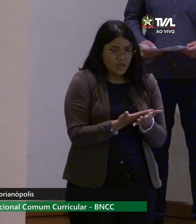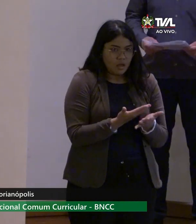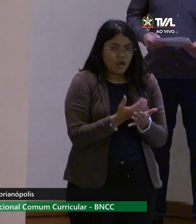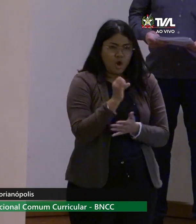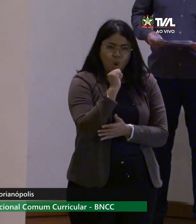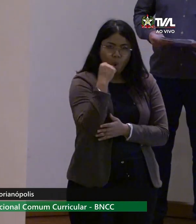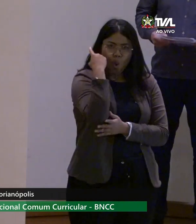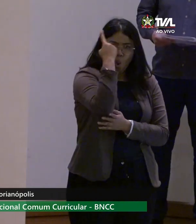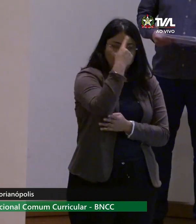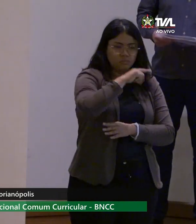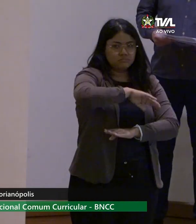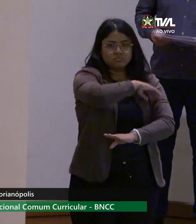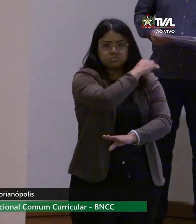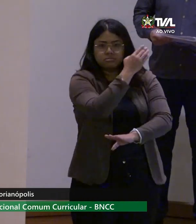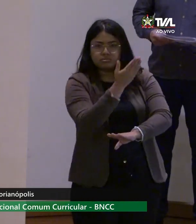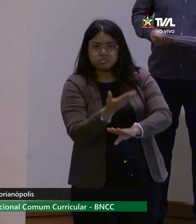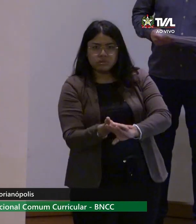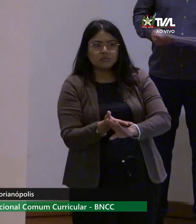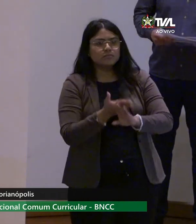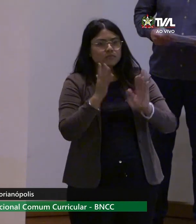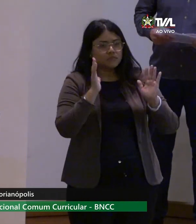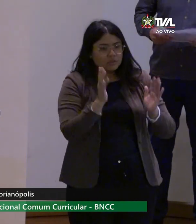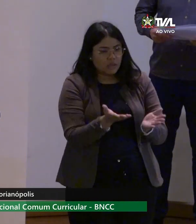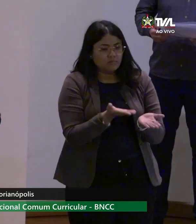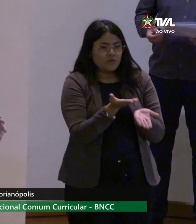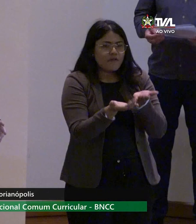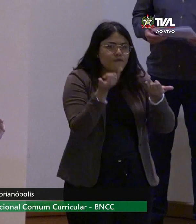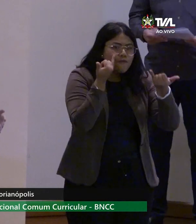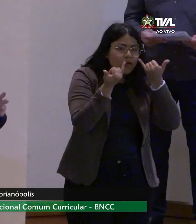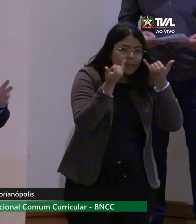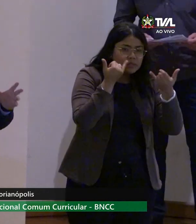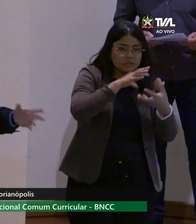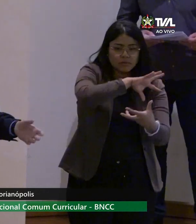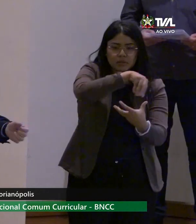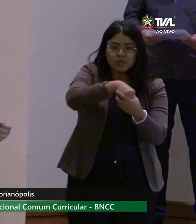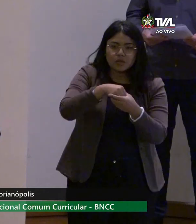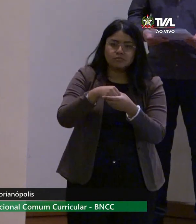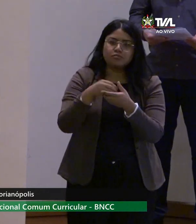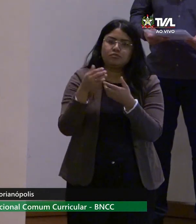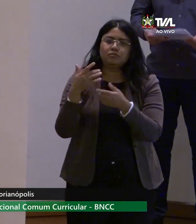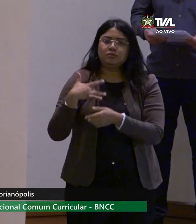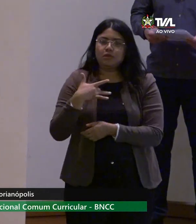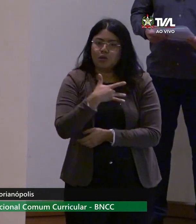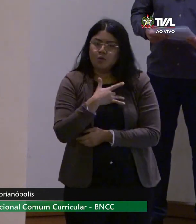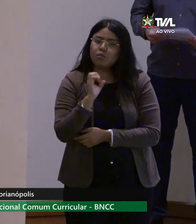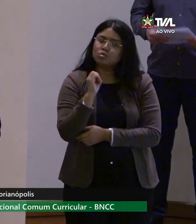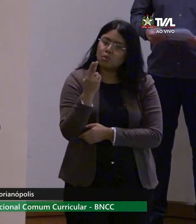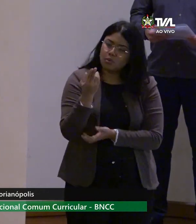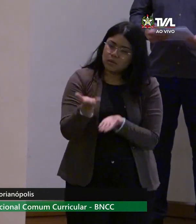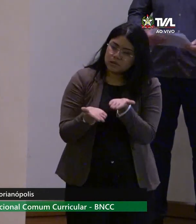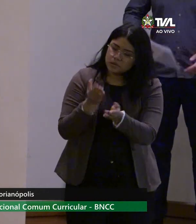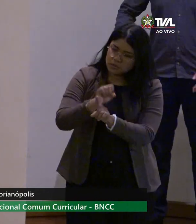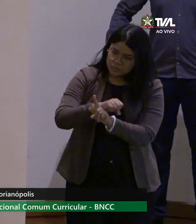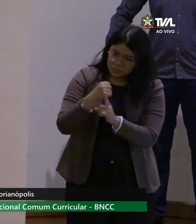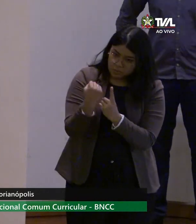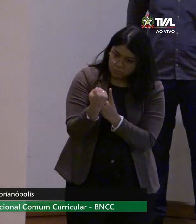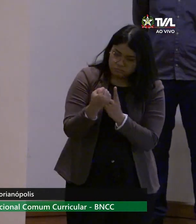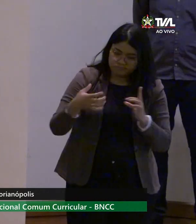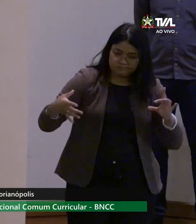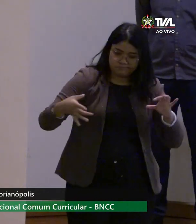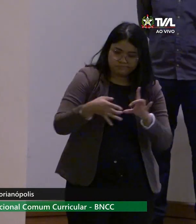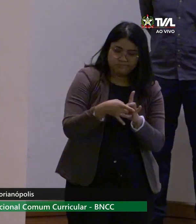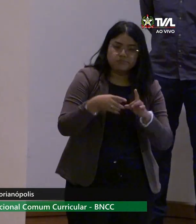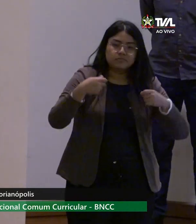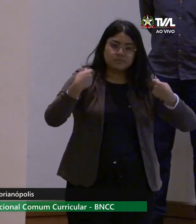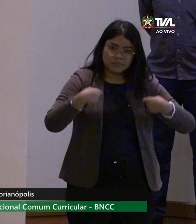horas por dia nós podemos usar essas informações lá na nossa área da saúde na área da Assistência Social e às vezes acho que a